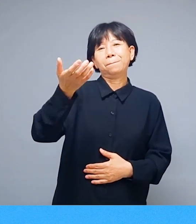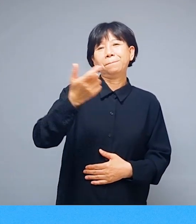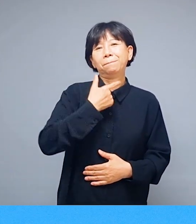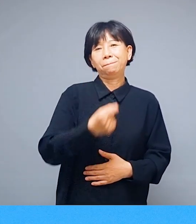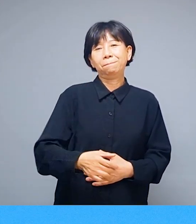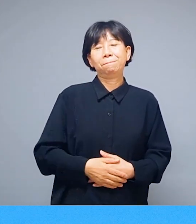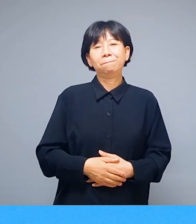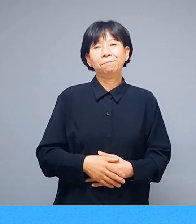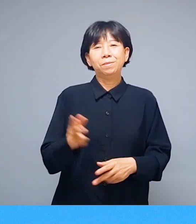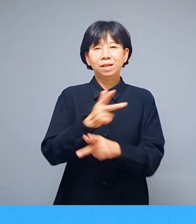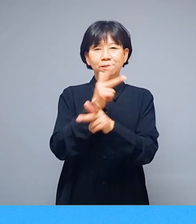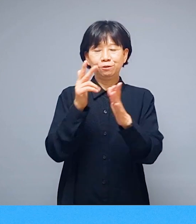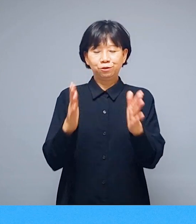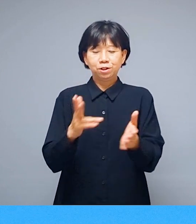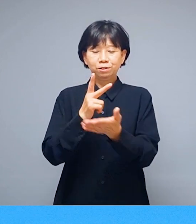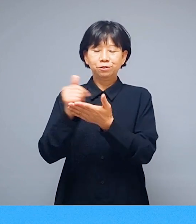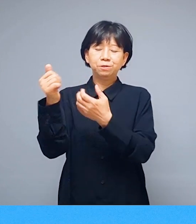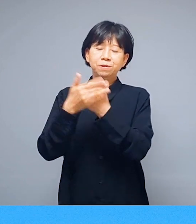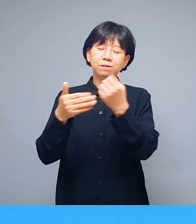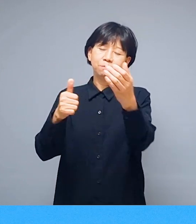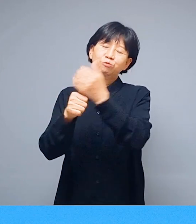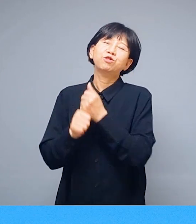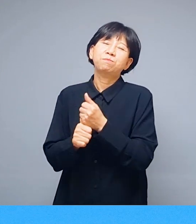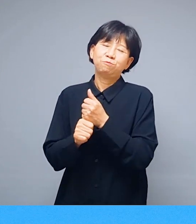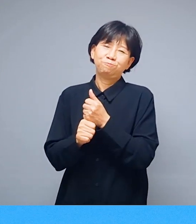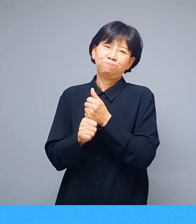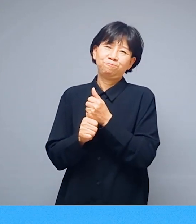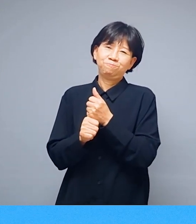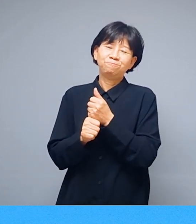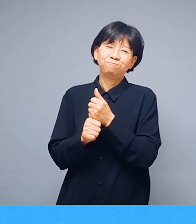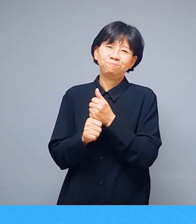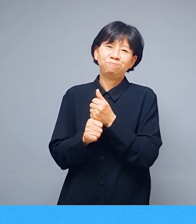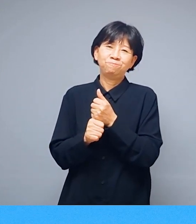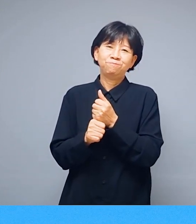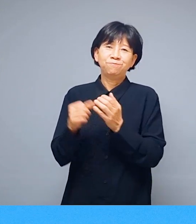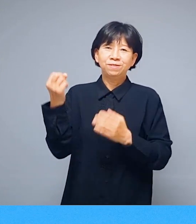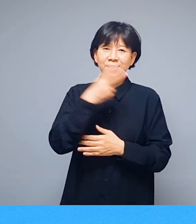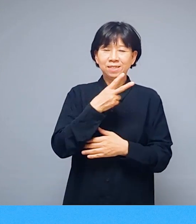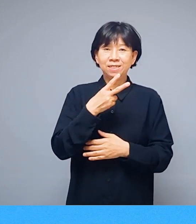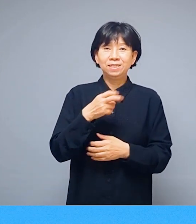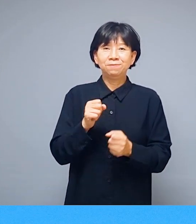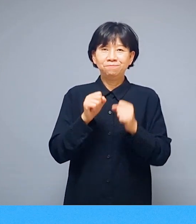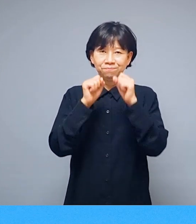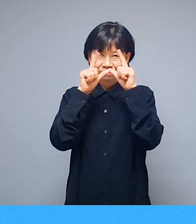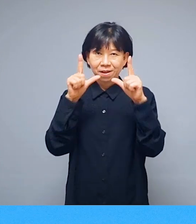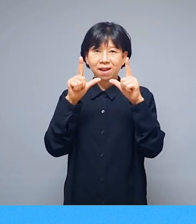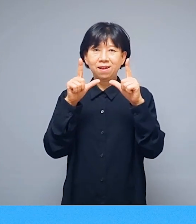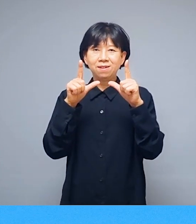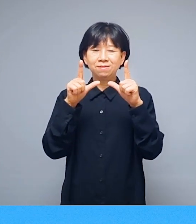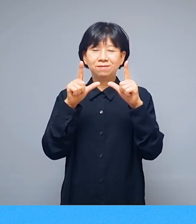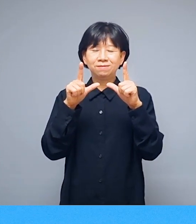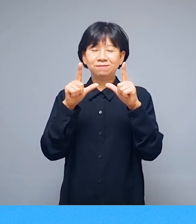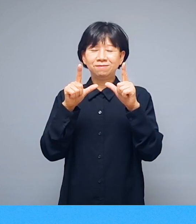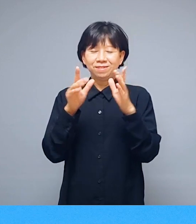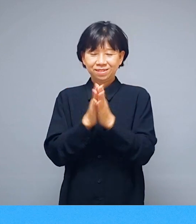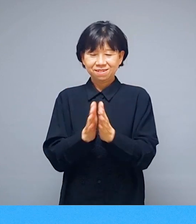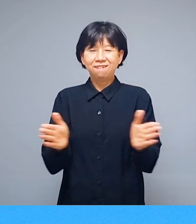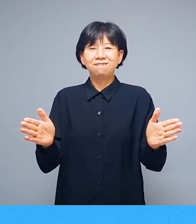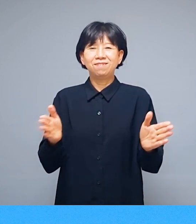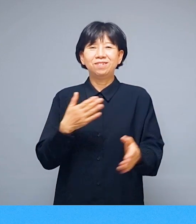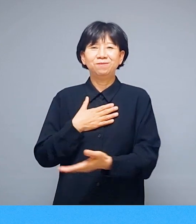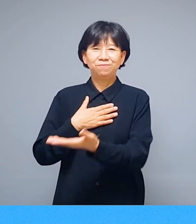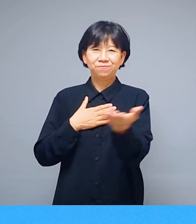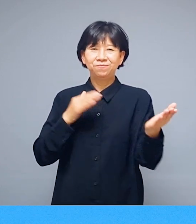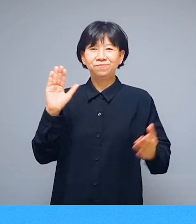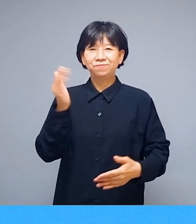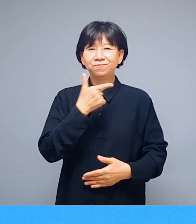바랍니다. 한 주간 주님의 은혜를 꽉 붙들면서 다시 깨어나는 걸음을 내딛는 저와 여러분 모두가